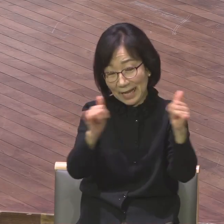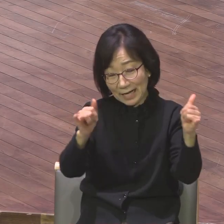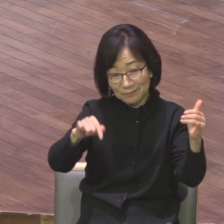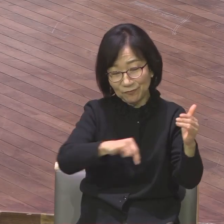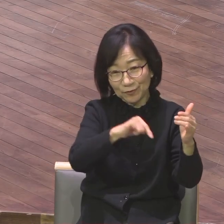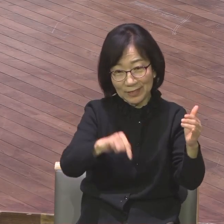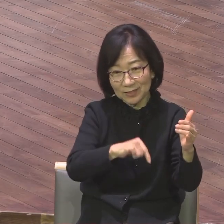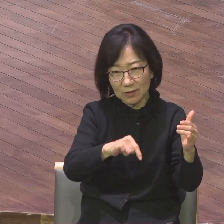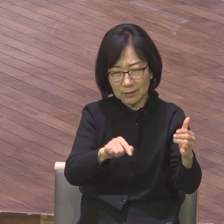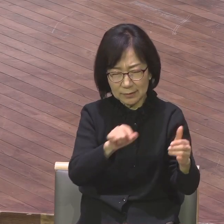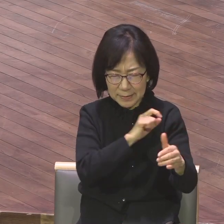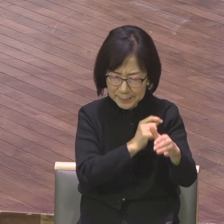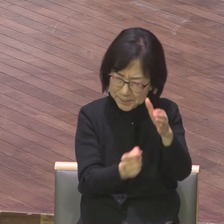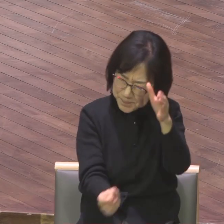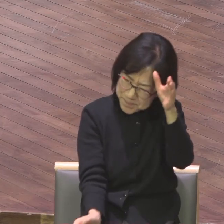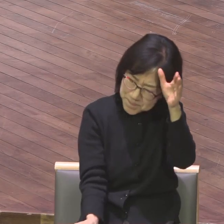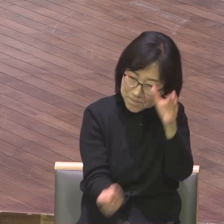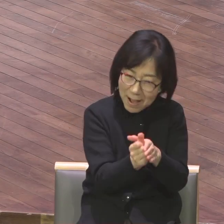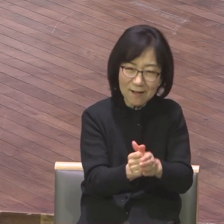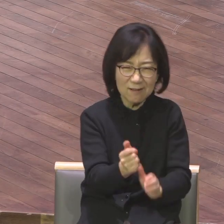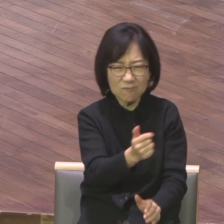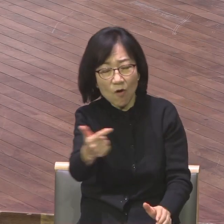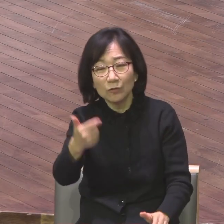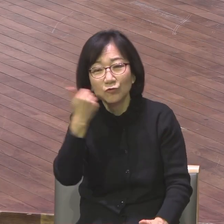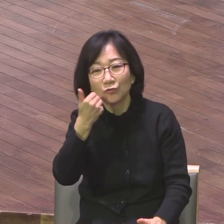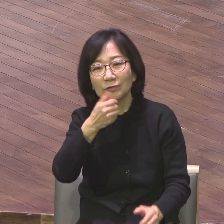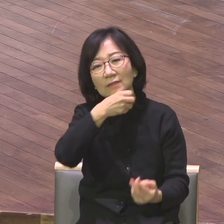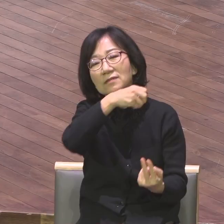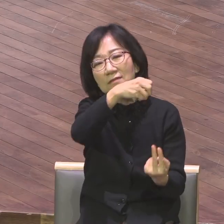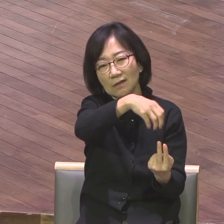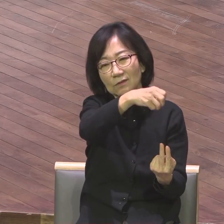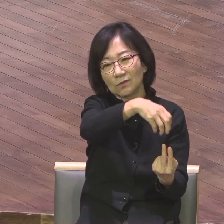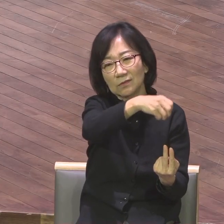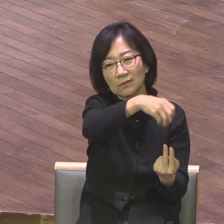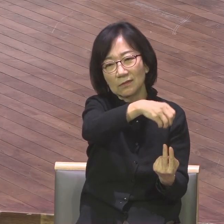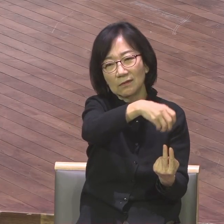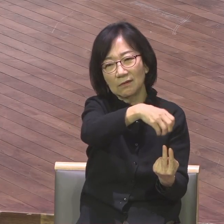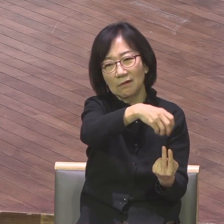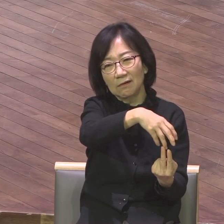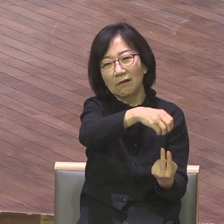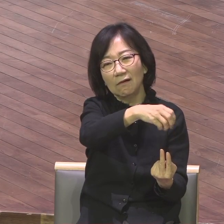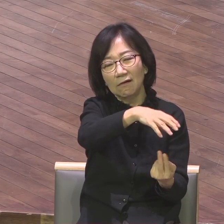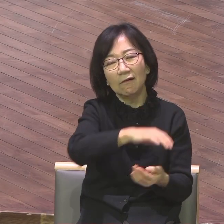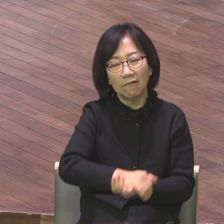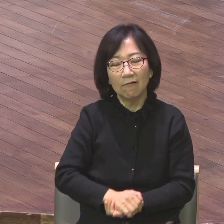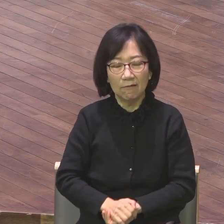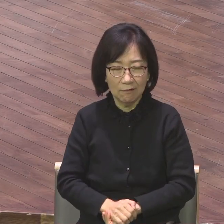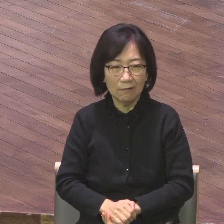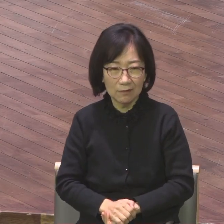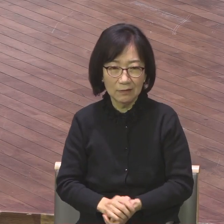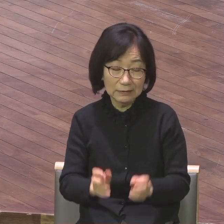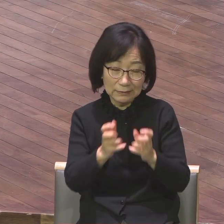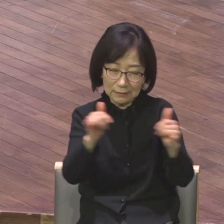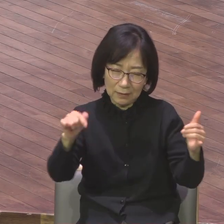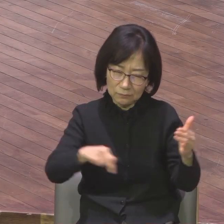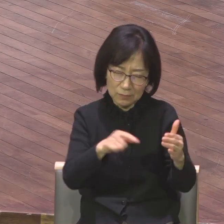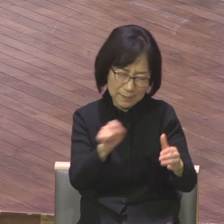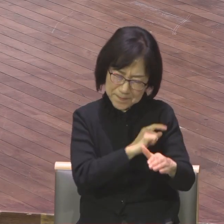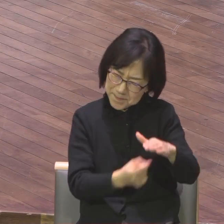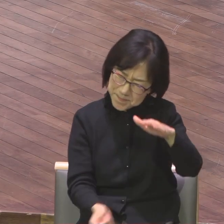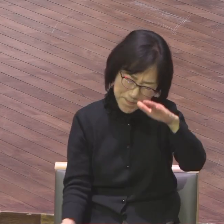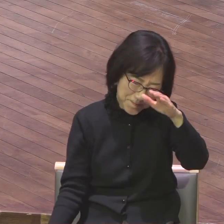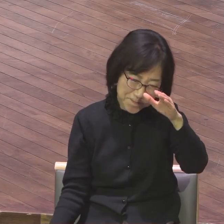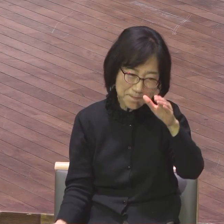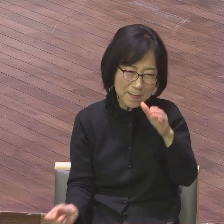없다. 그 예수님 말씀이었어요. 여자가 낳은 자 중에 세례 요한보다 큰 자가 없다.